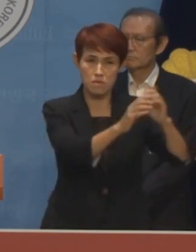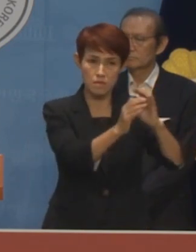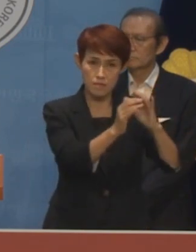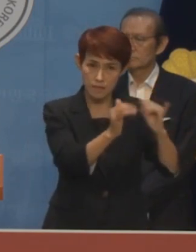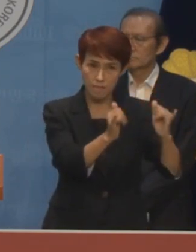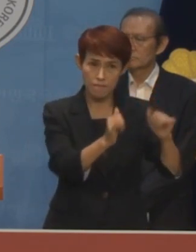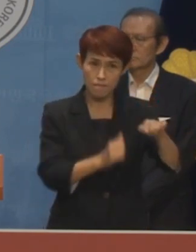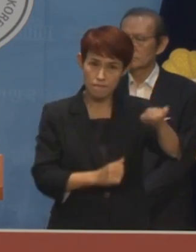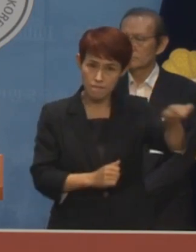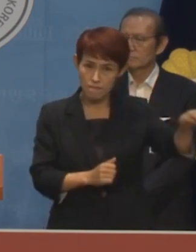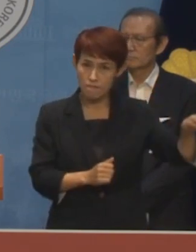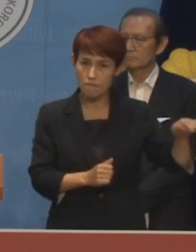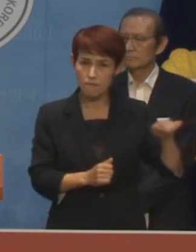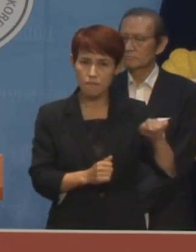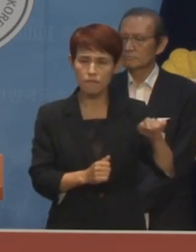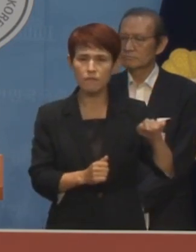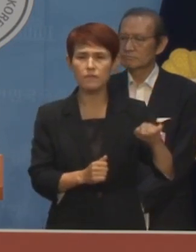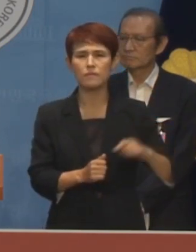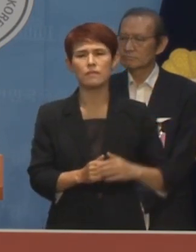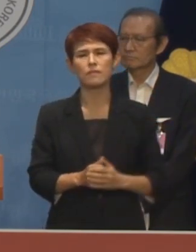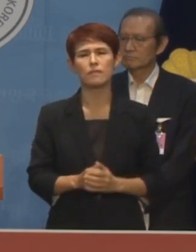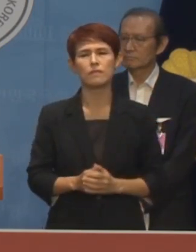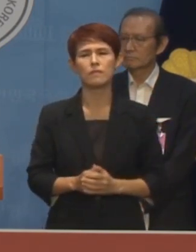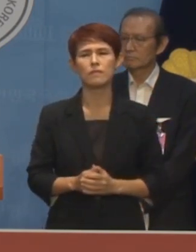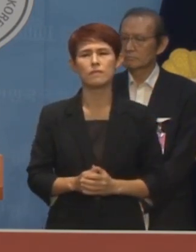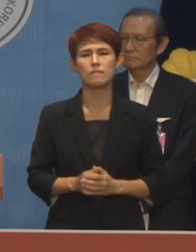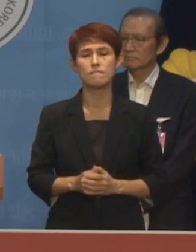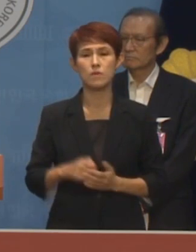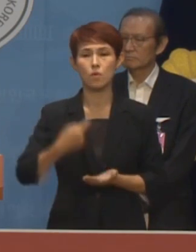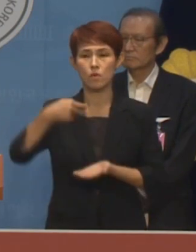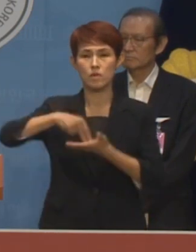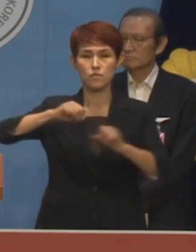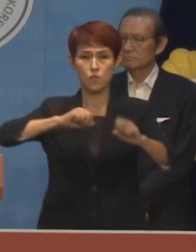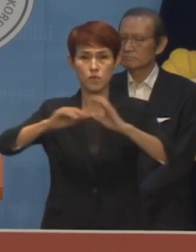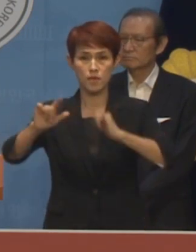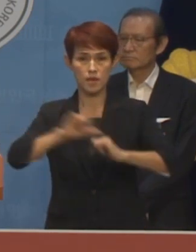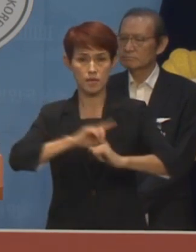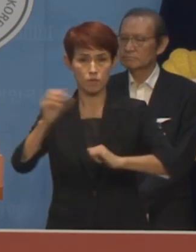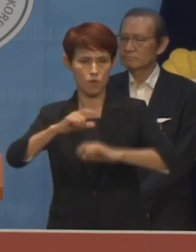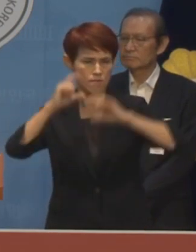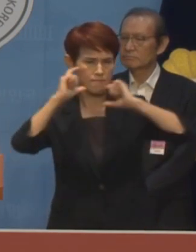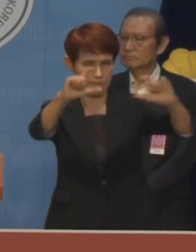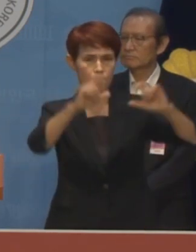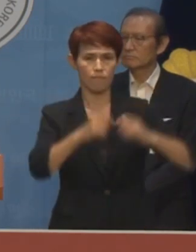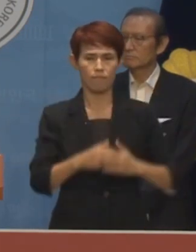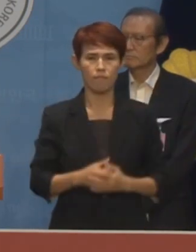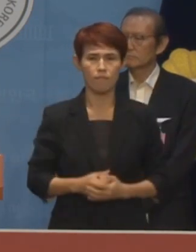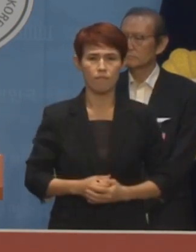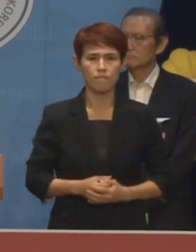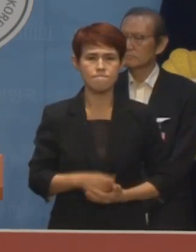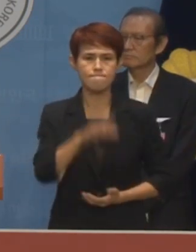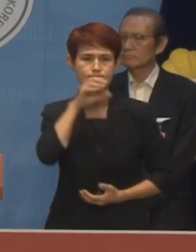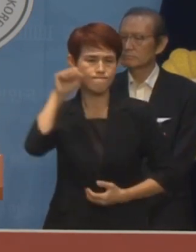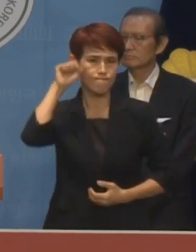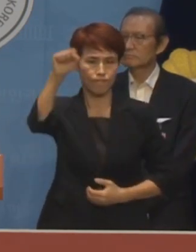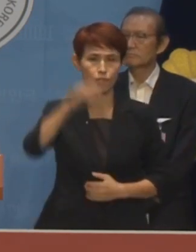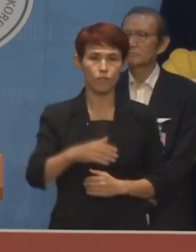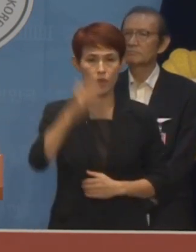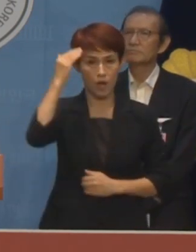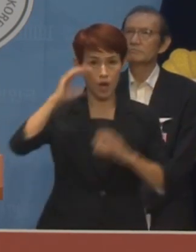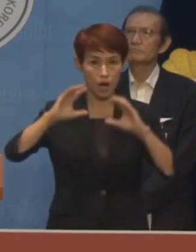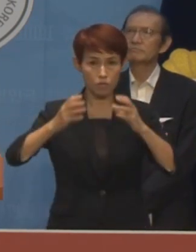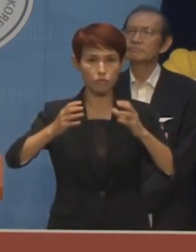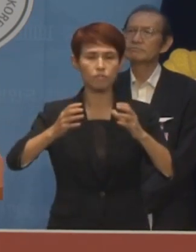지사 독립운동가와 국민주권 명으로 규탄하고자 합니다. 우리 대한민국은 한민족